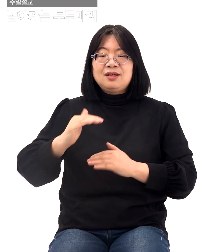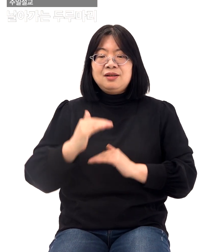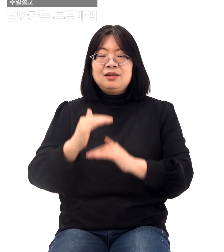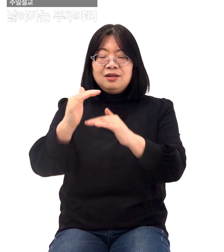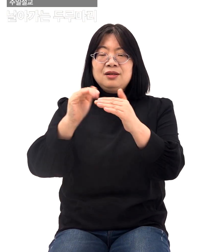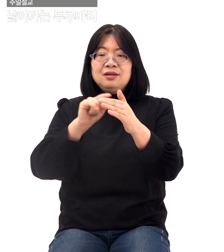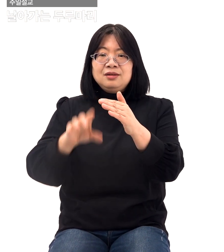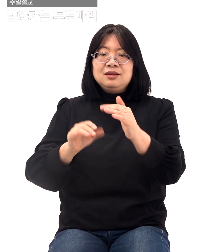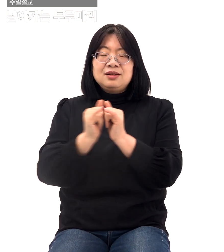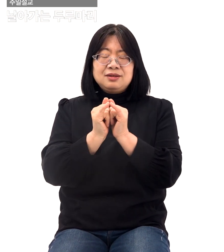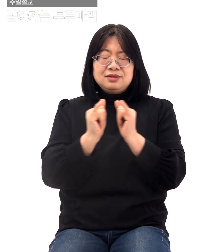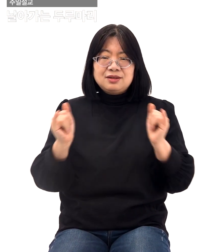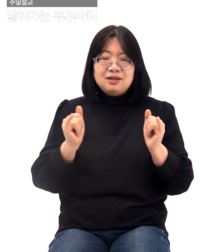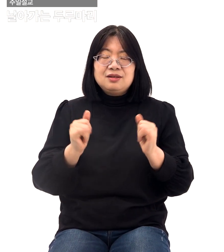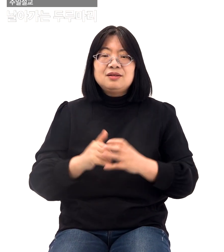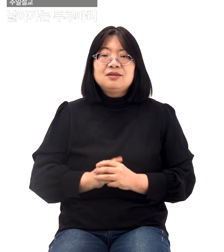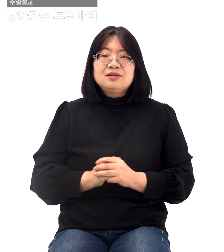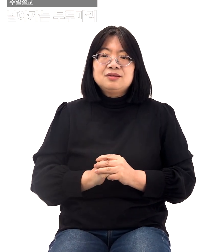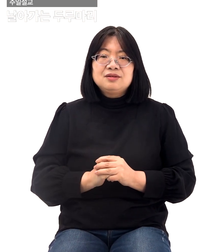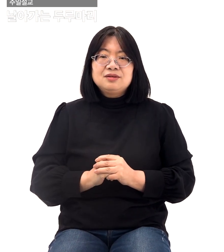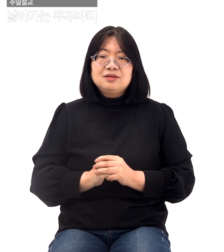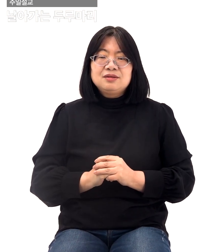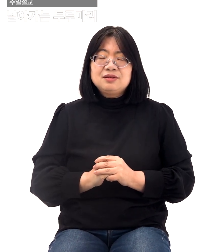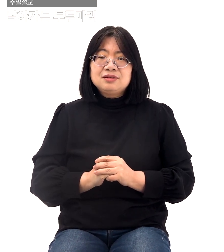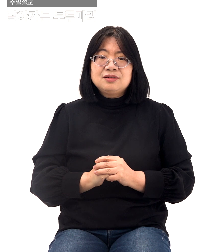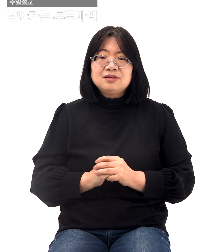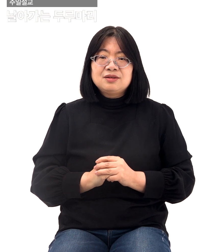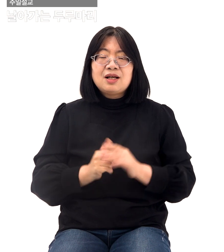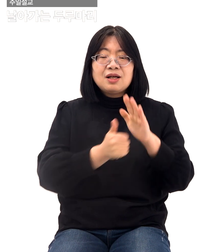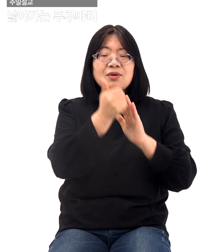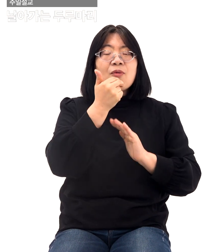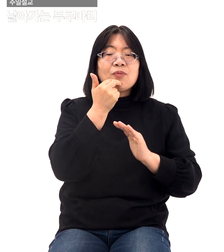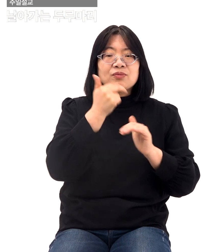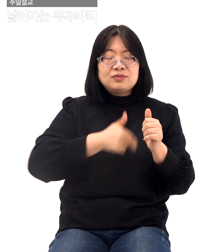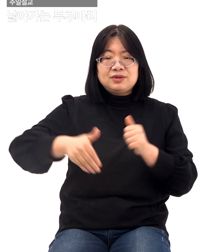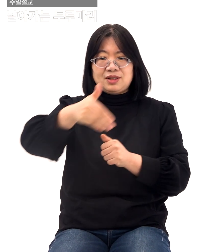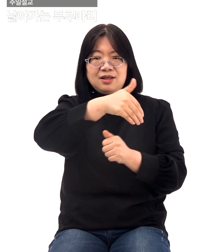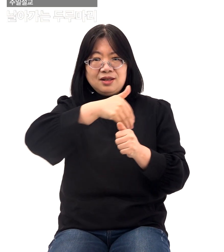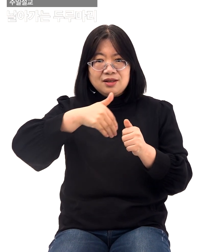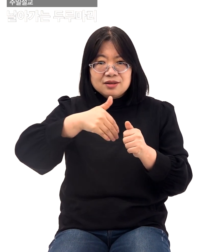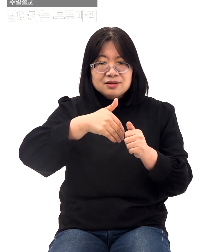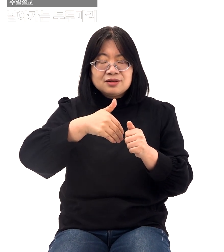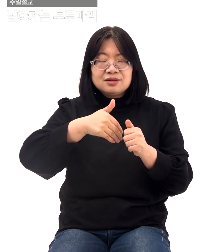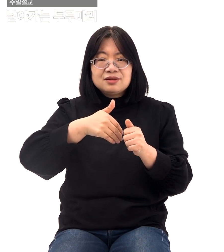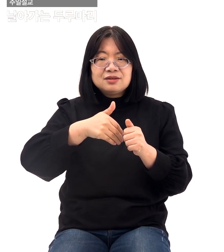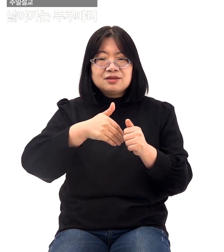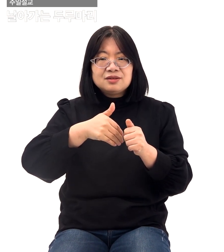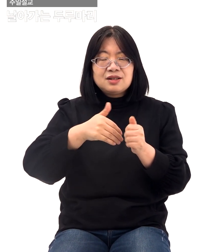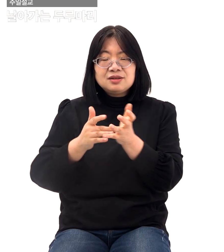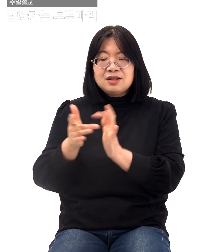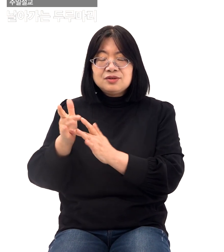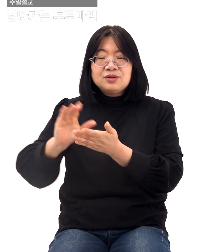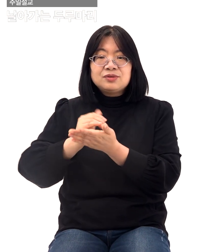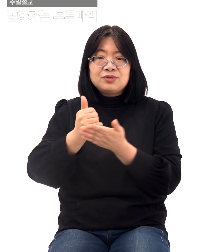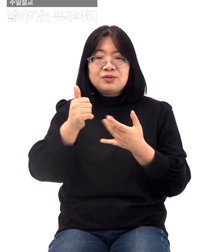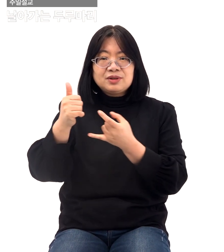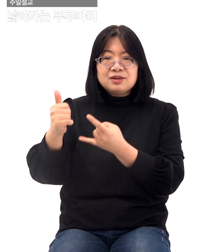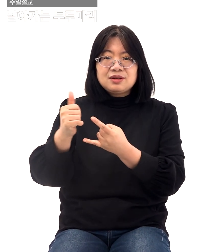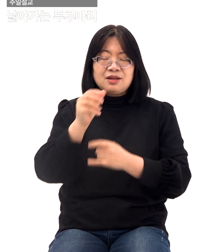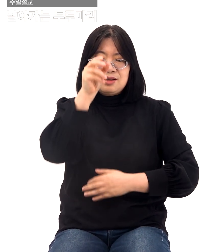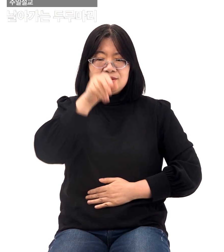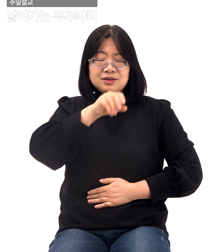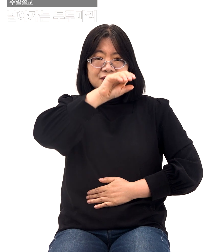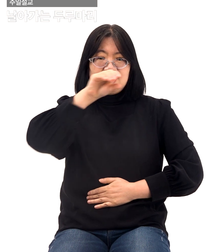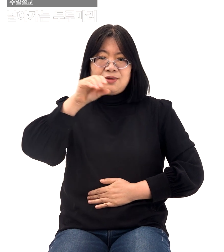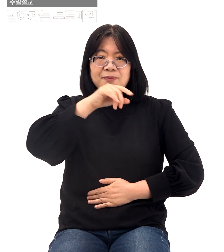속에 인간의 희망 없는 상황을 왜 예수 그리스도께서